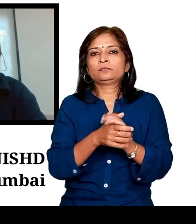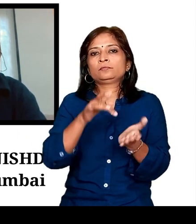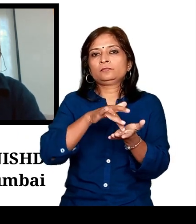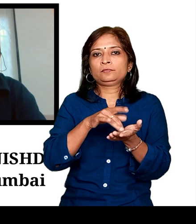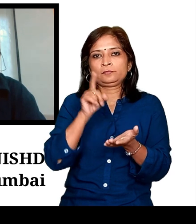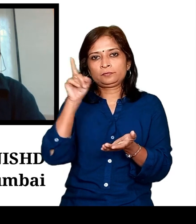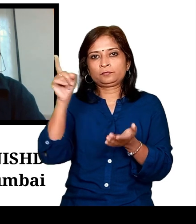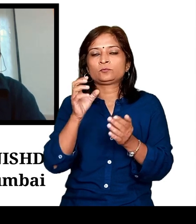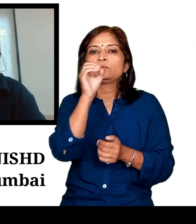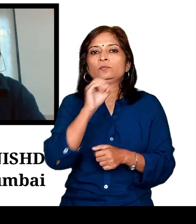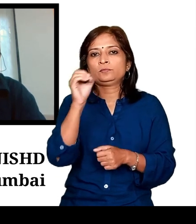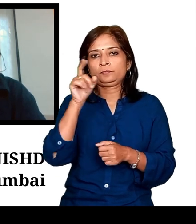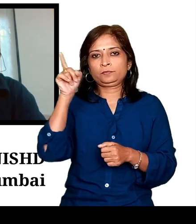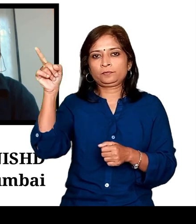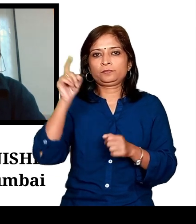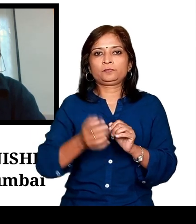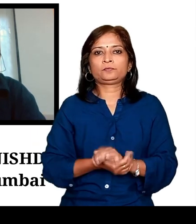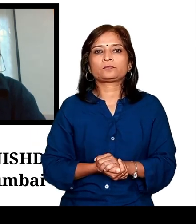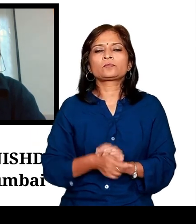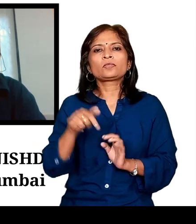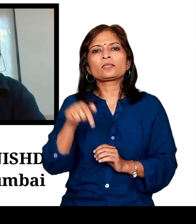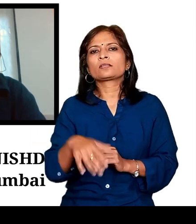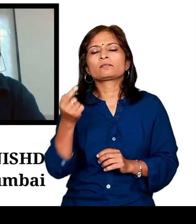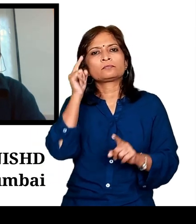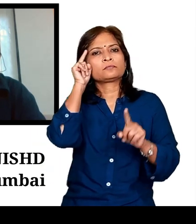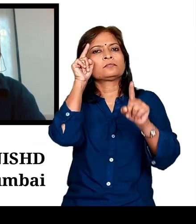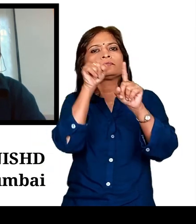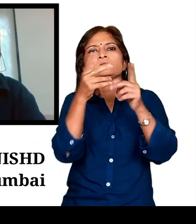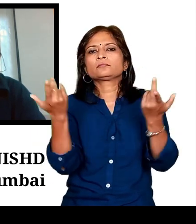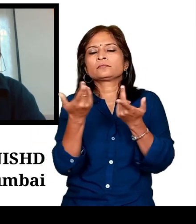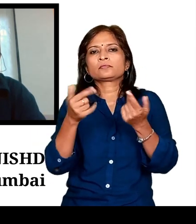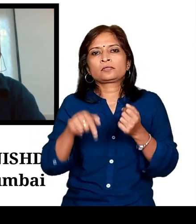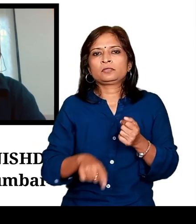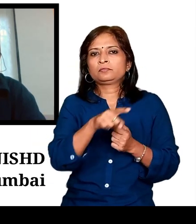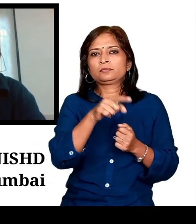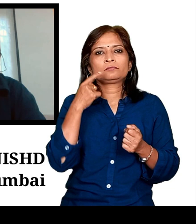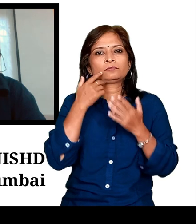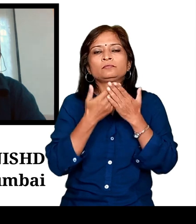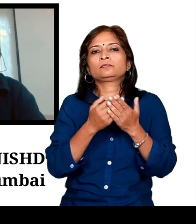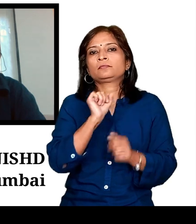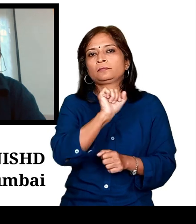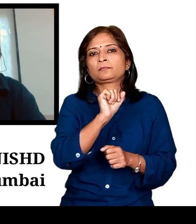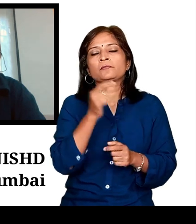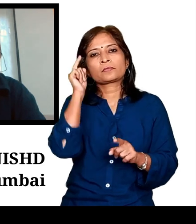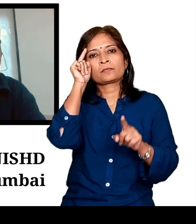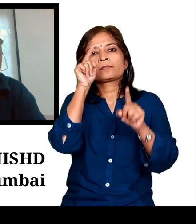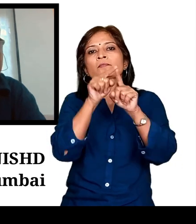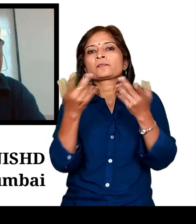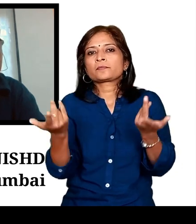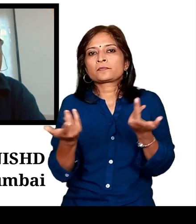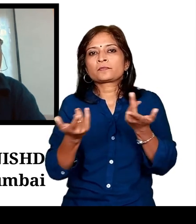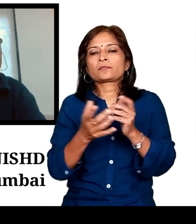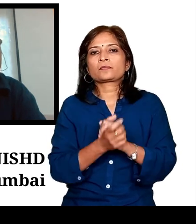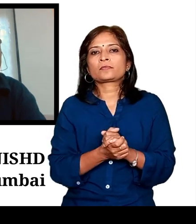भुवनेश्वर, ओडिशा। जी, तो इसका ऑब्जेक्टिव क्या है अली यावर जंग नेशनल इंस्टीट्यूट का?